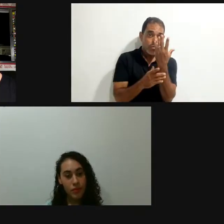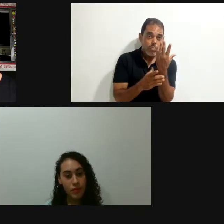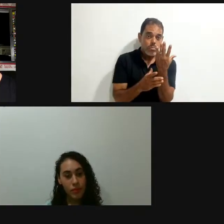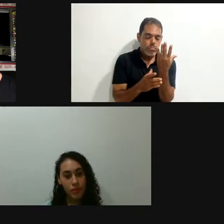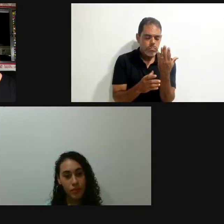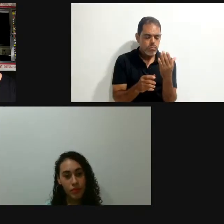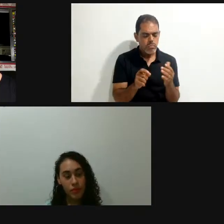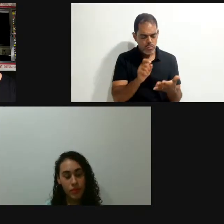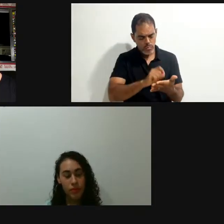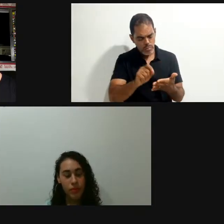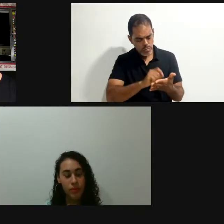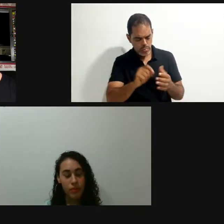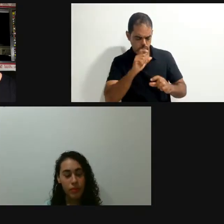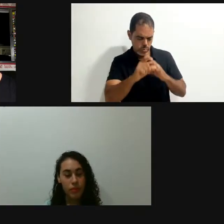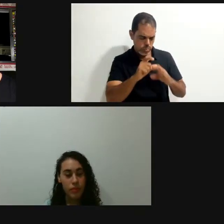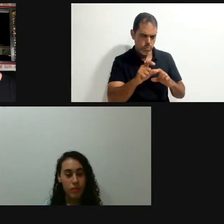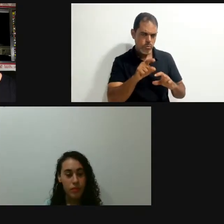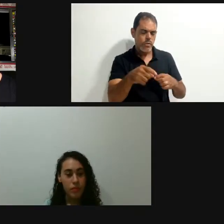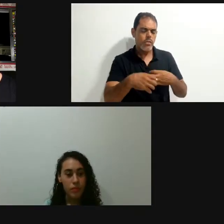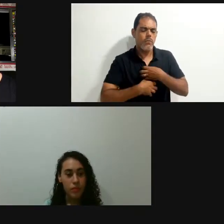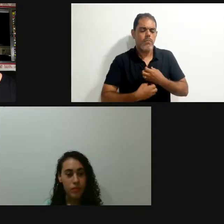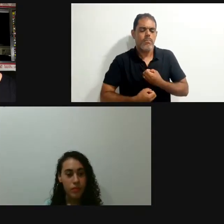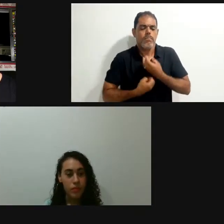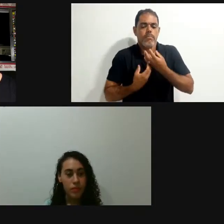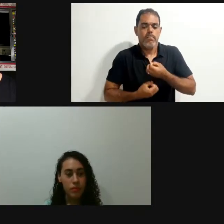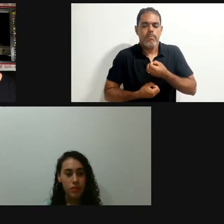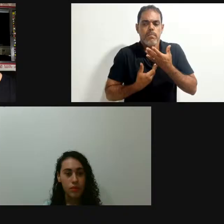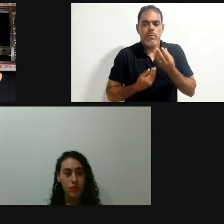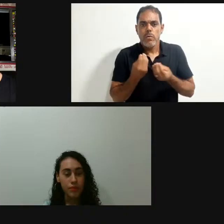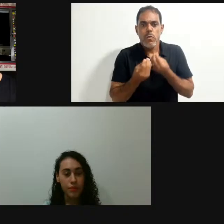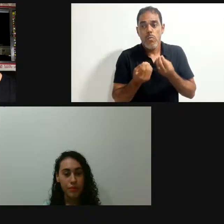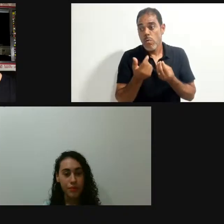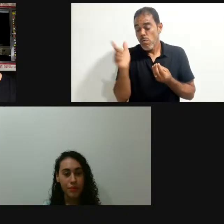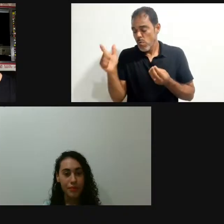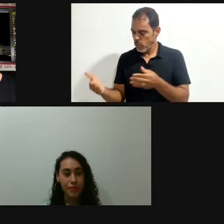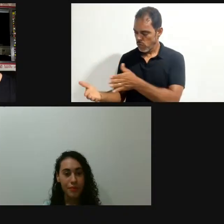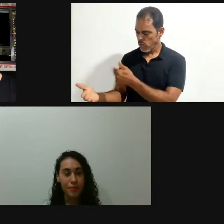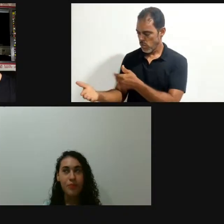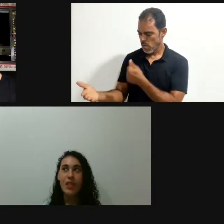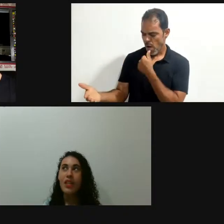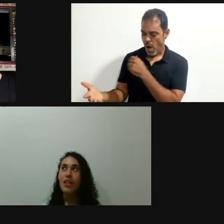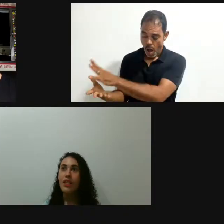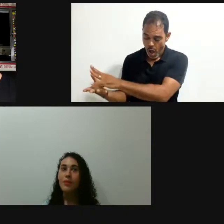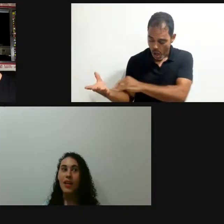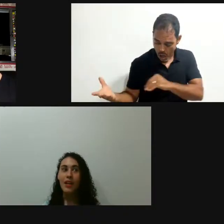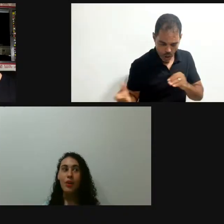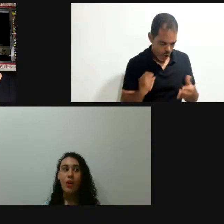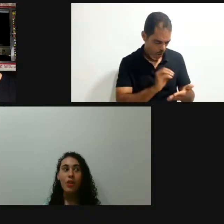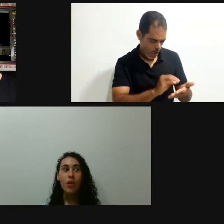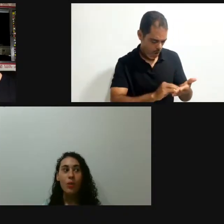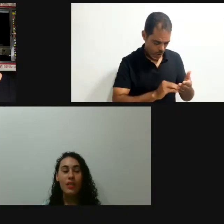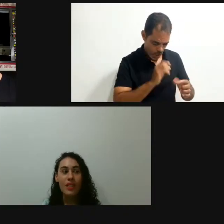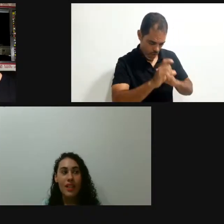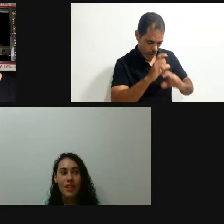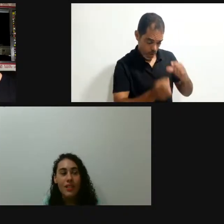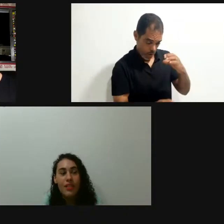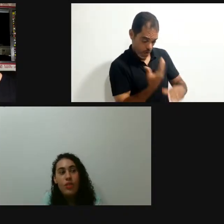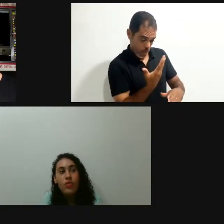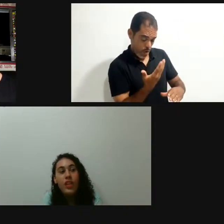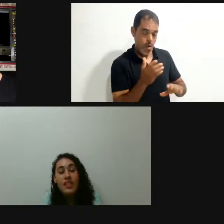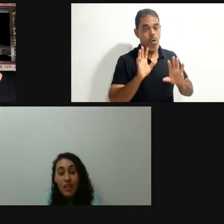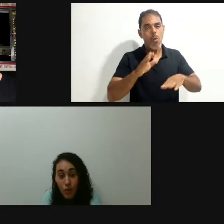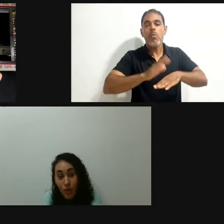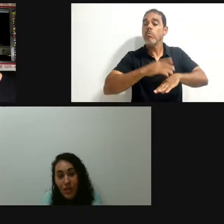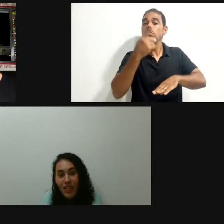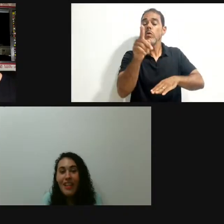obra ou você sentiu assim no seu coração, eu vou criar alguma coisa? Bem, quando eu comecei, isso